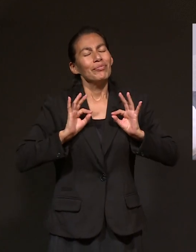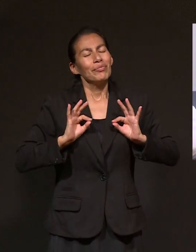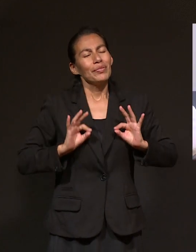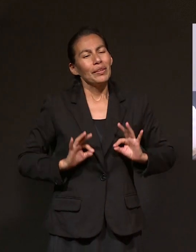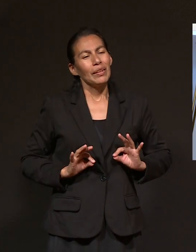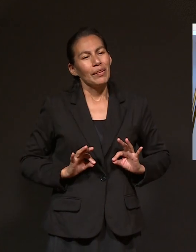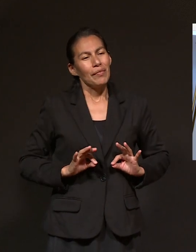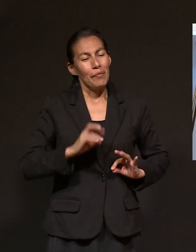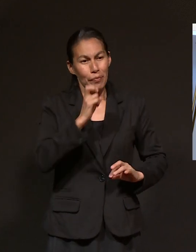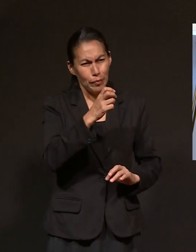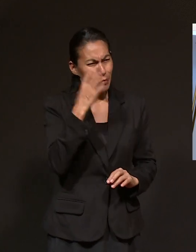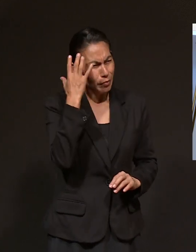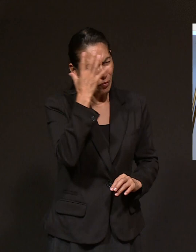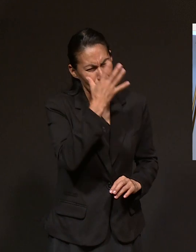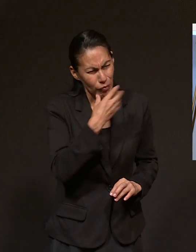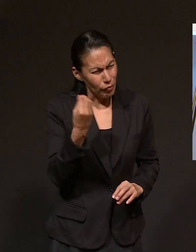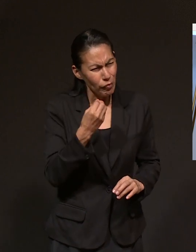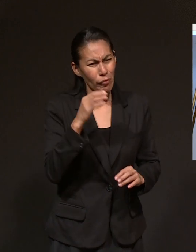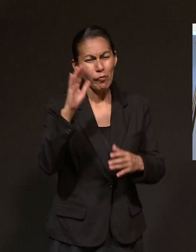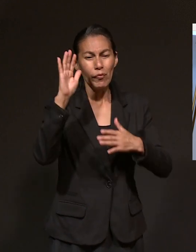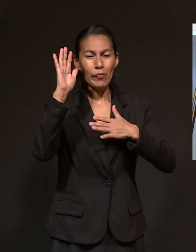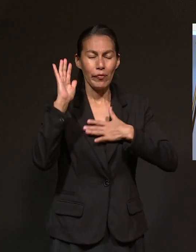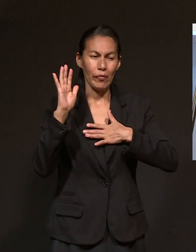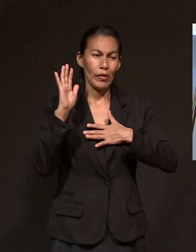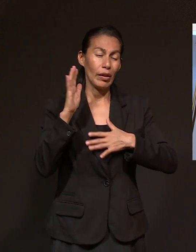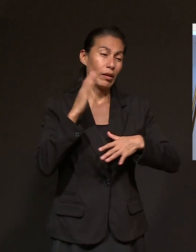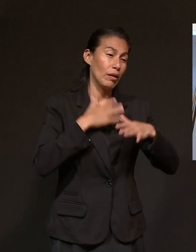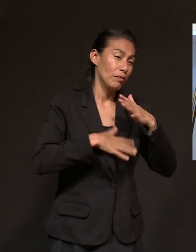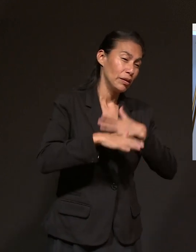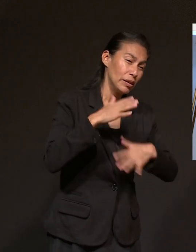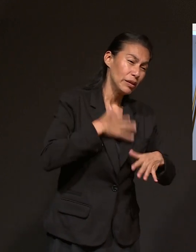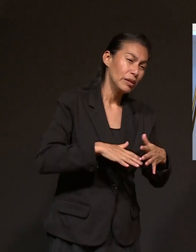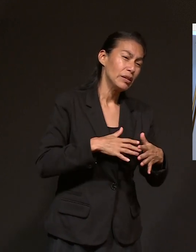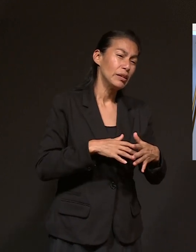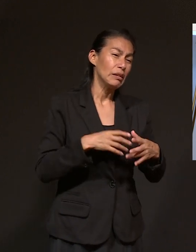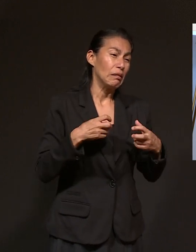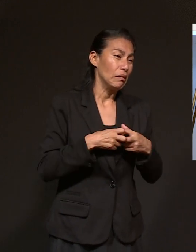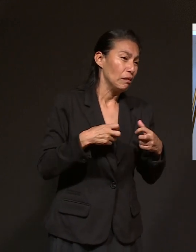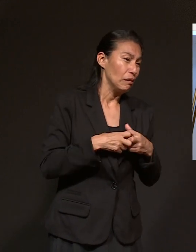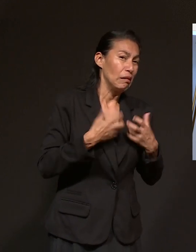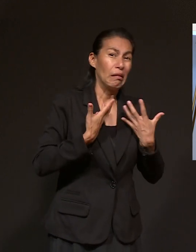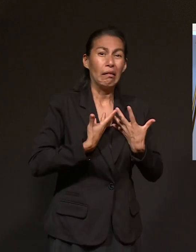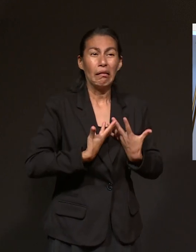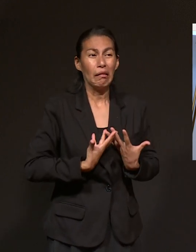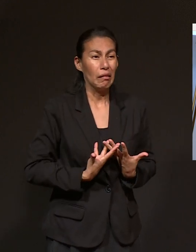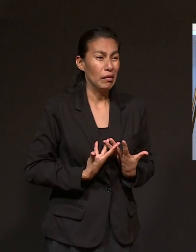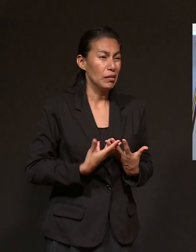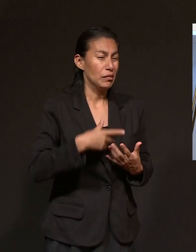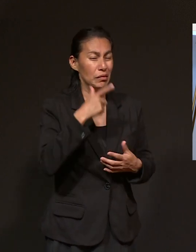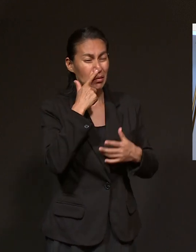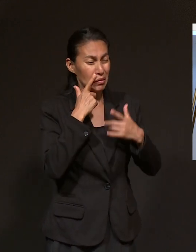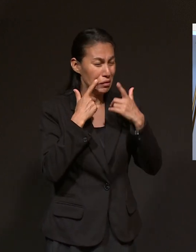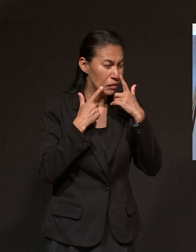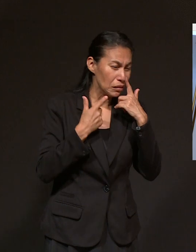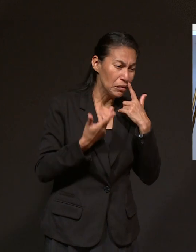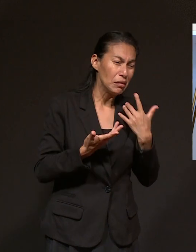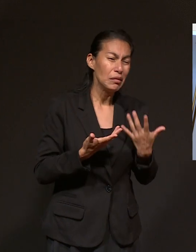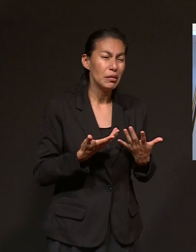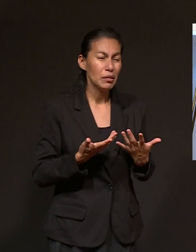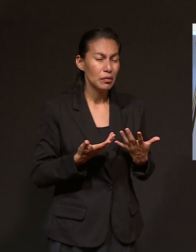Una preciosa promesa, ¿no? Cuando estamos angustiados, desesperados,